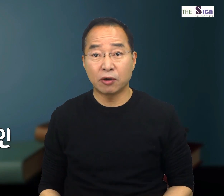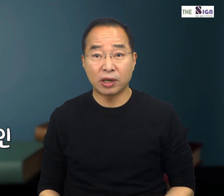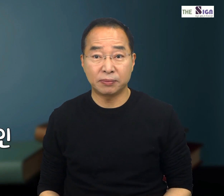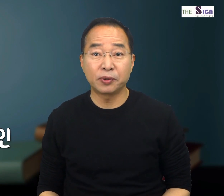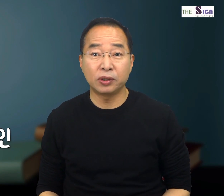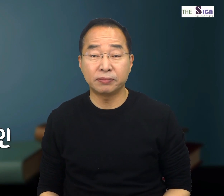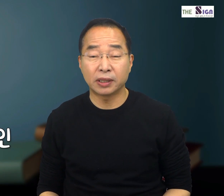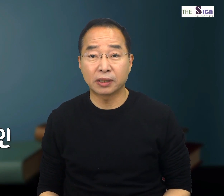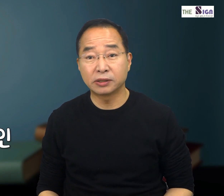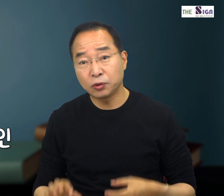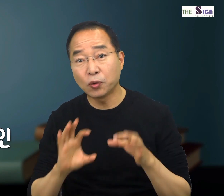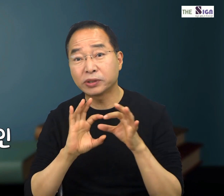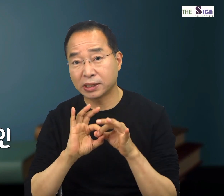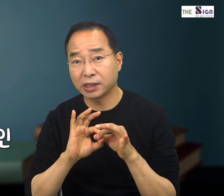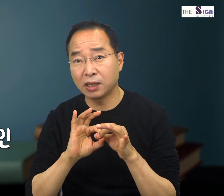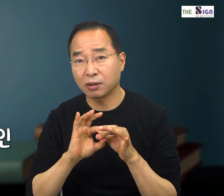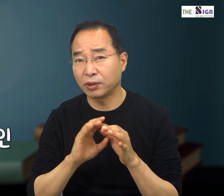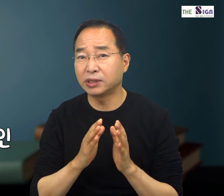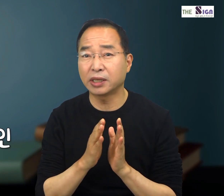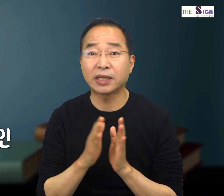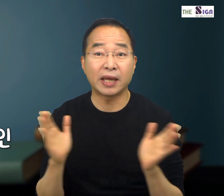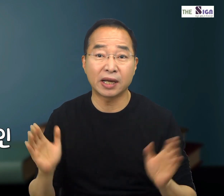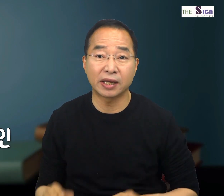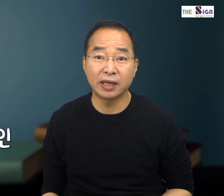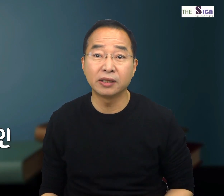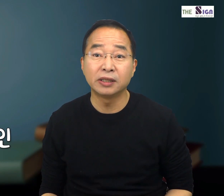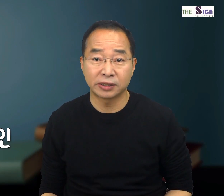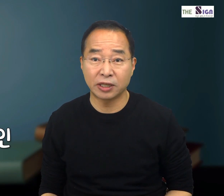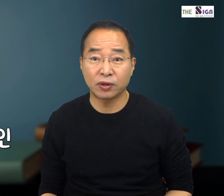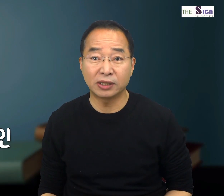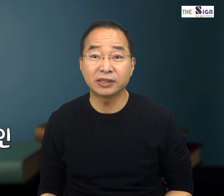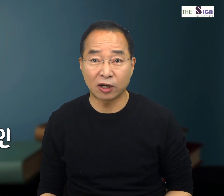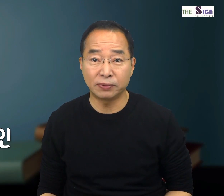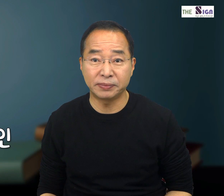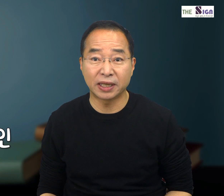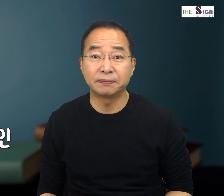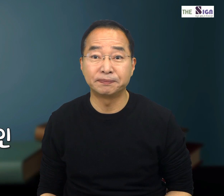사용하는 표현입니다. 그래서 요거 자체가 굉장히 다양하게 사용하는 단어입니다.